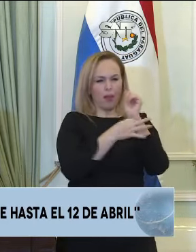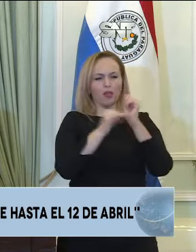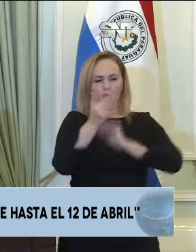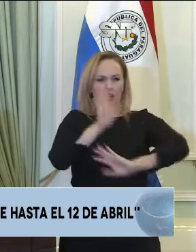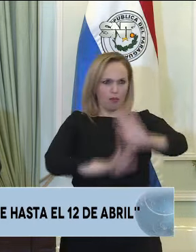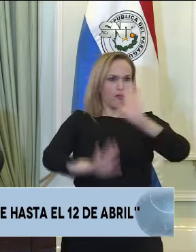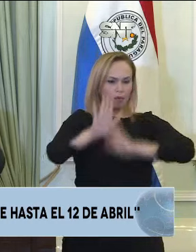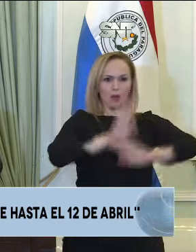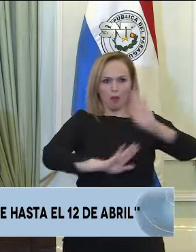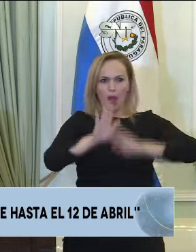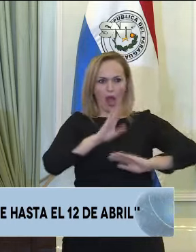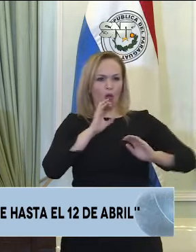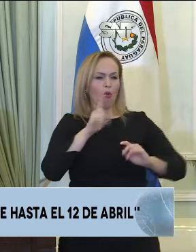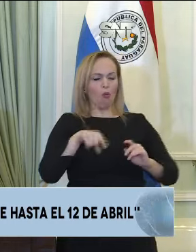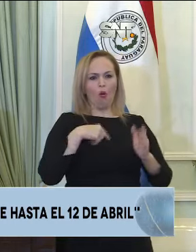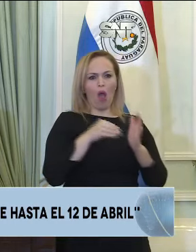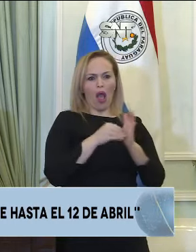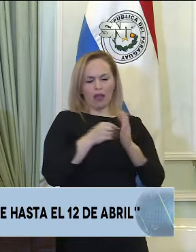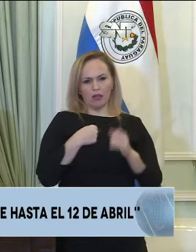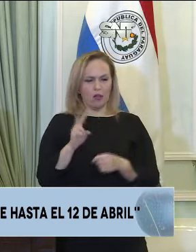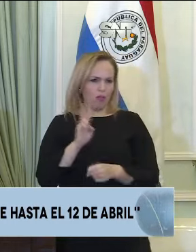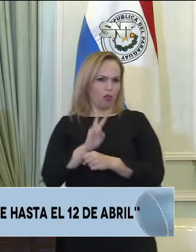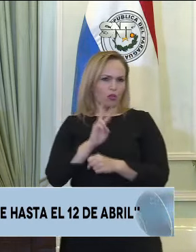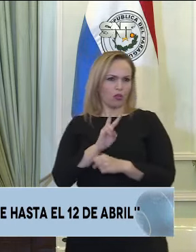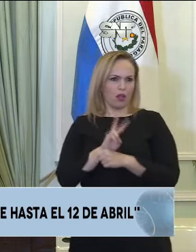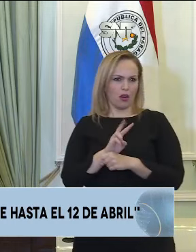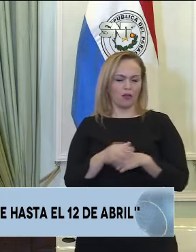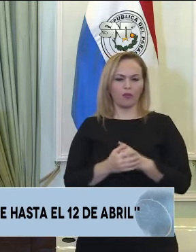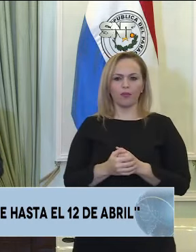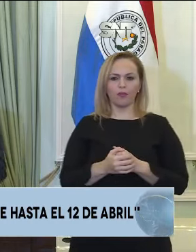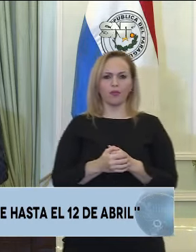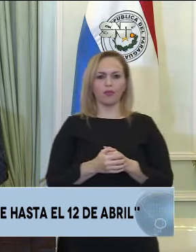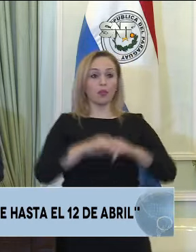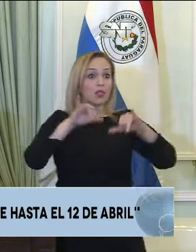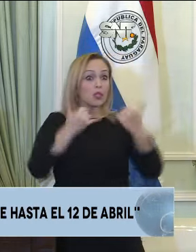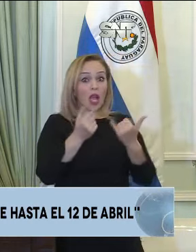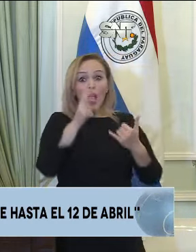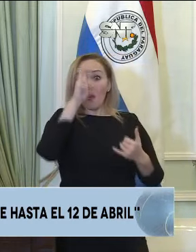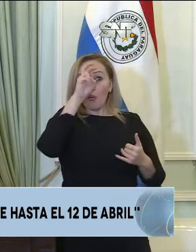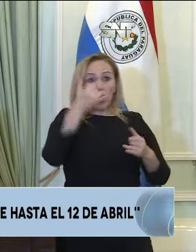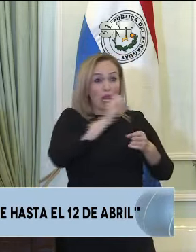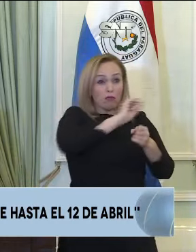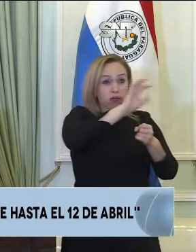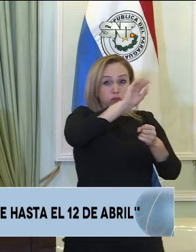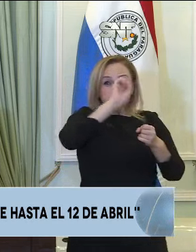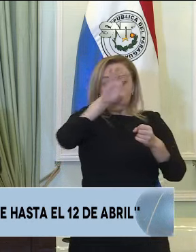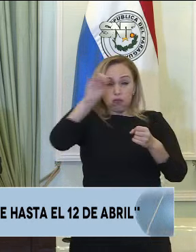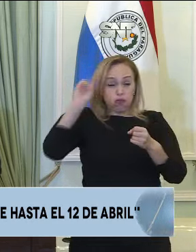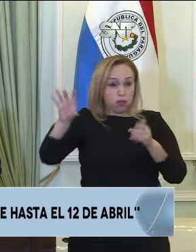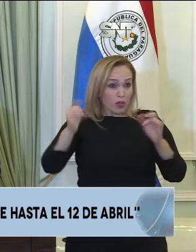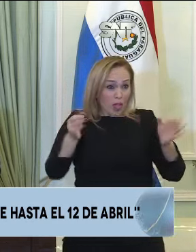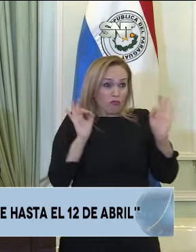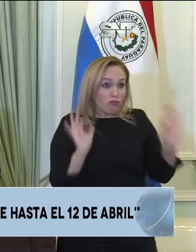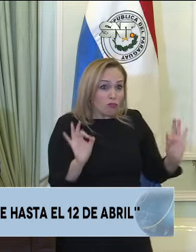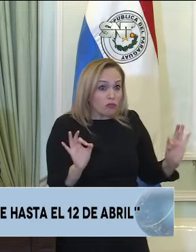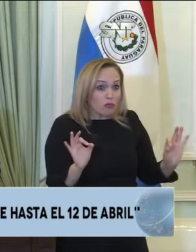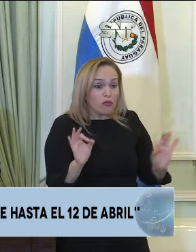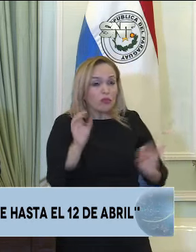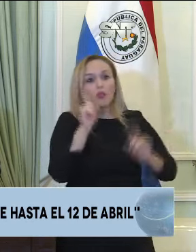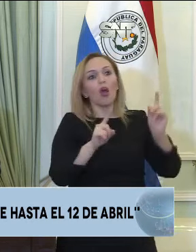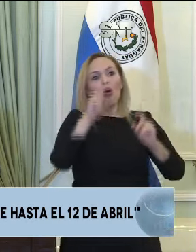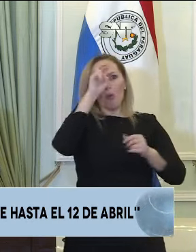modalidades de barrera más importantes. ¿Ya fueron dotados todos los hospitales con los insumos necesarios? Porque, por ejemplo, hoy salía la noticia de que